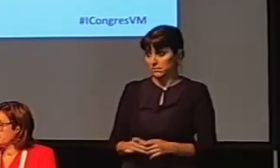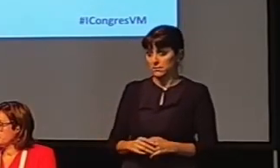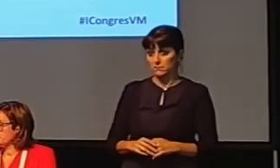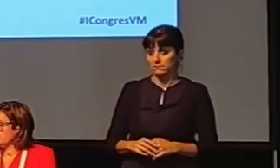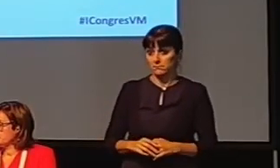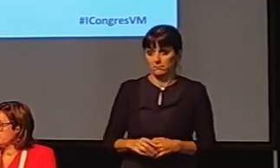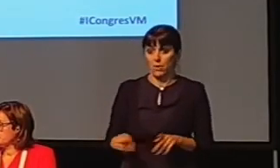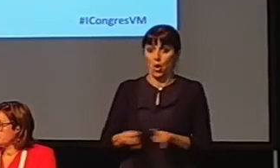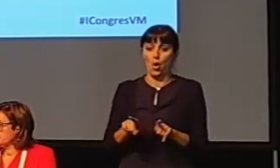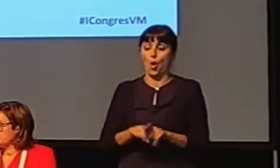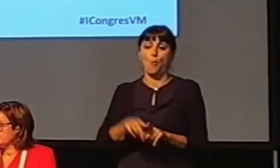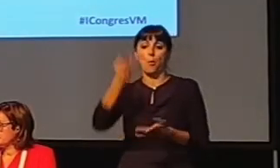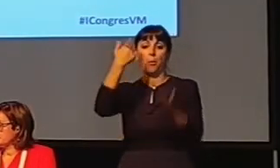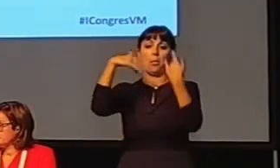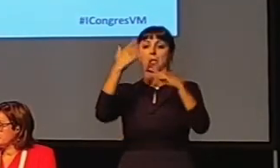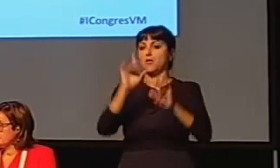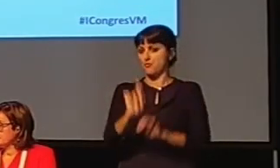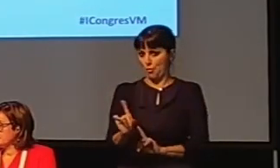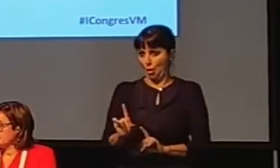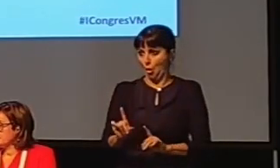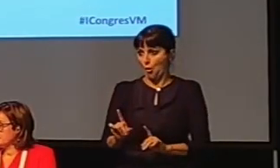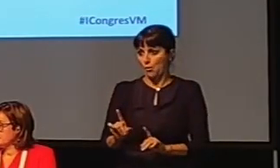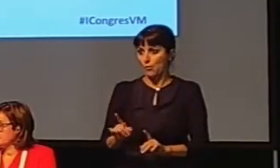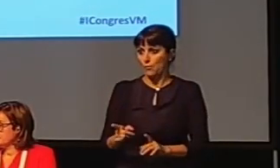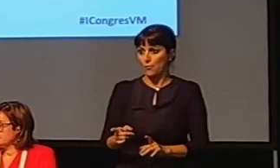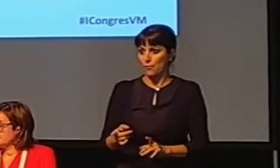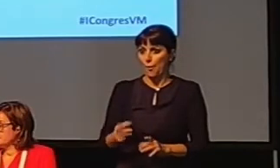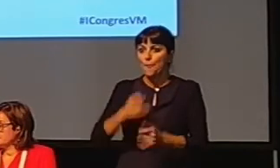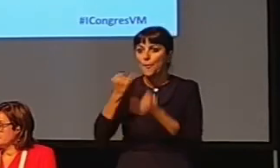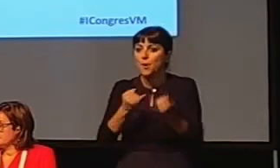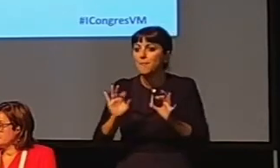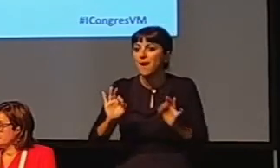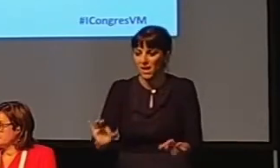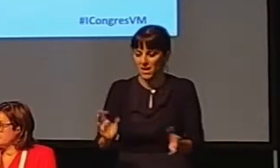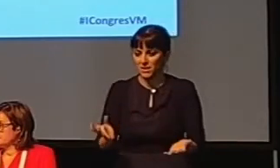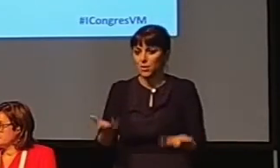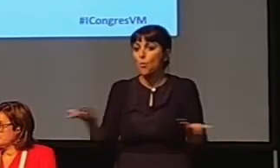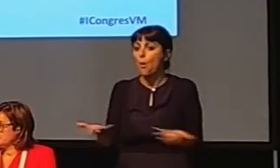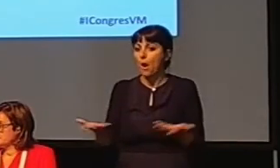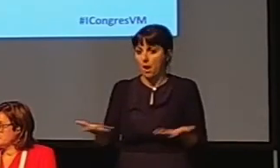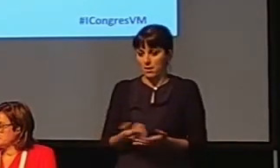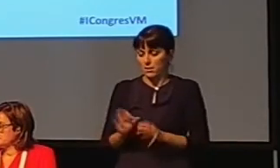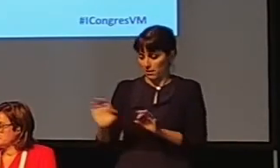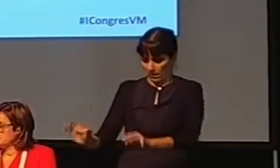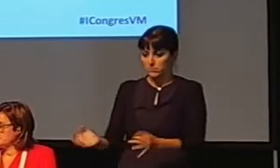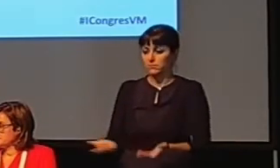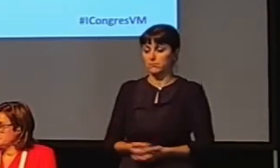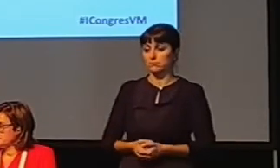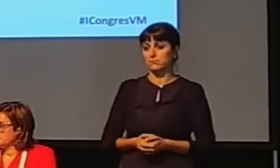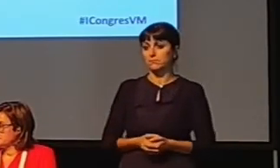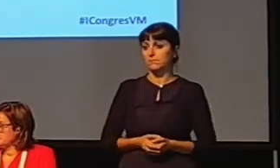com, sí? És com, quin és el problema? Pues és que el problema és aquest. Quina és l'abordatge?